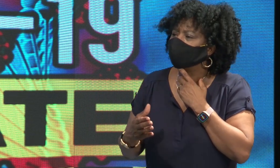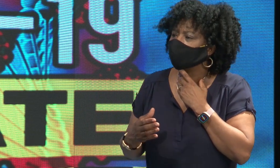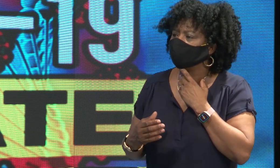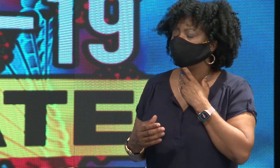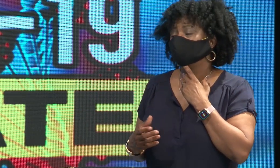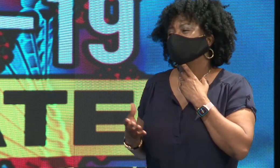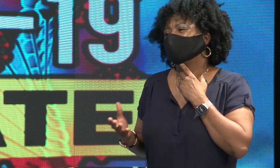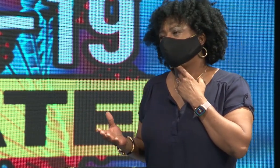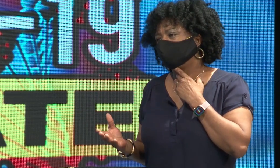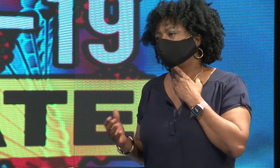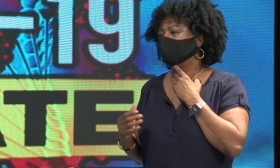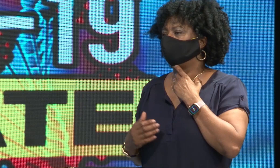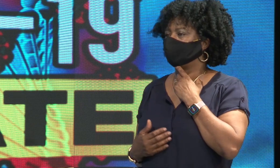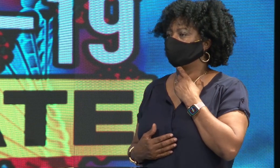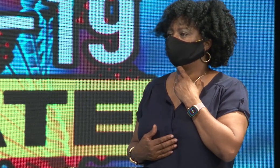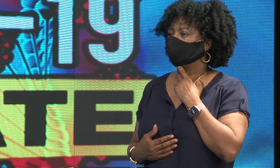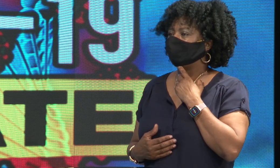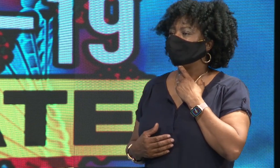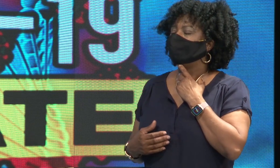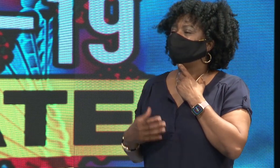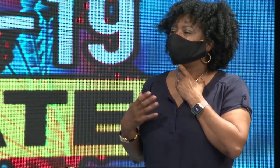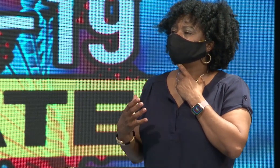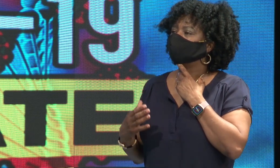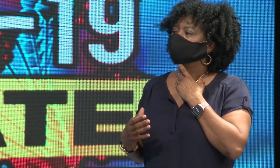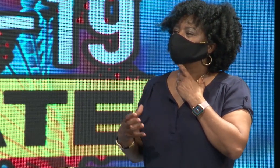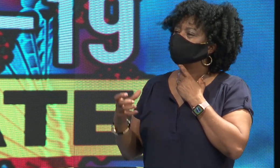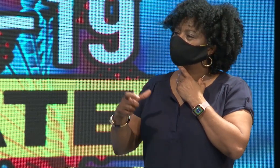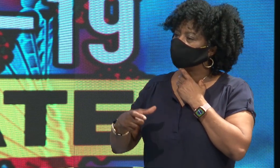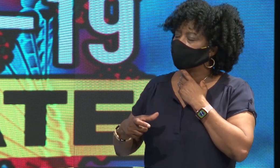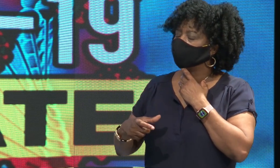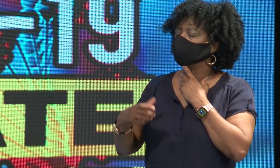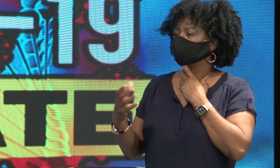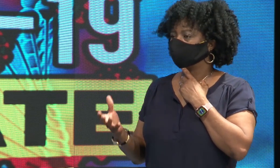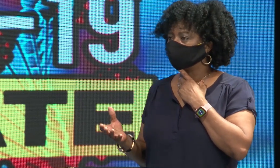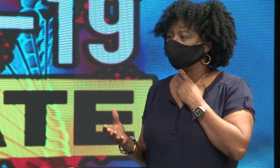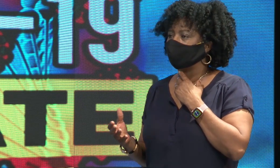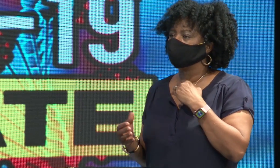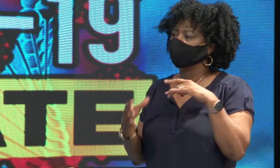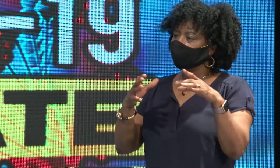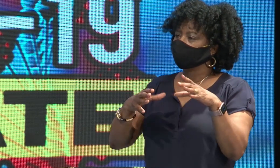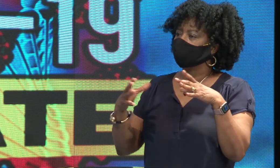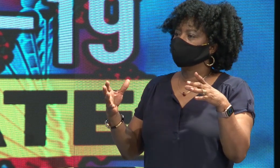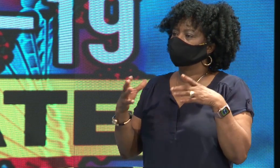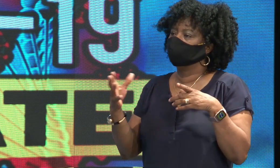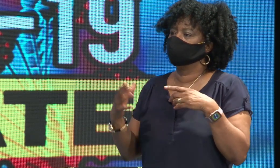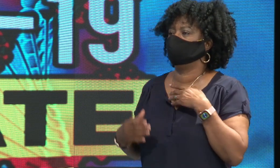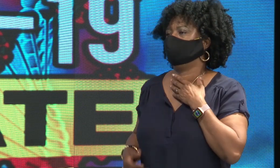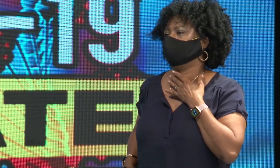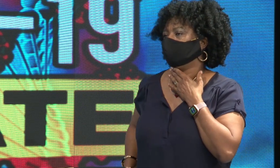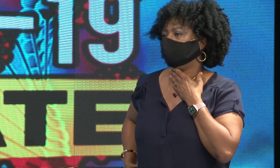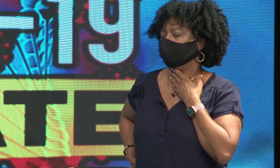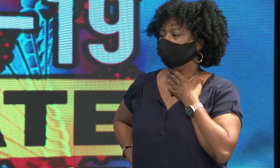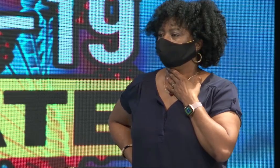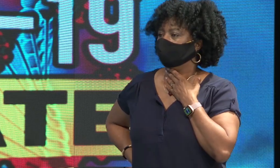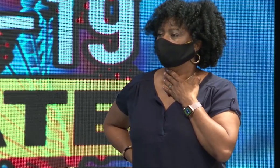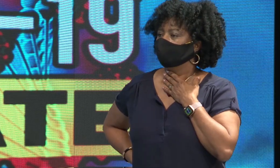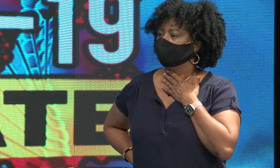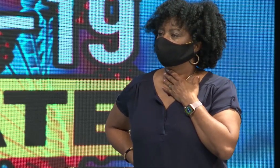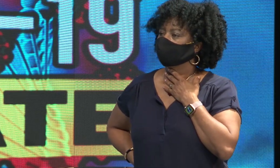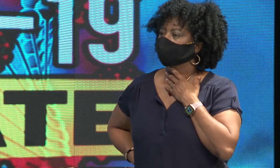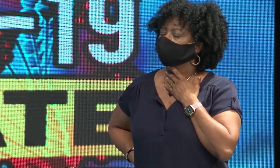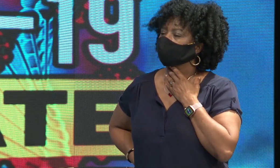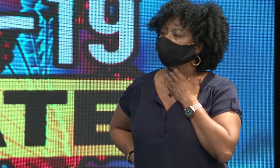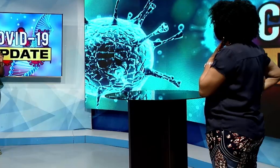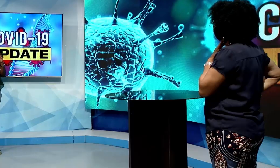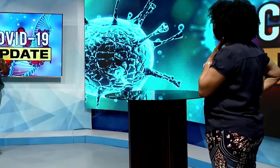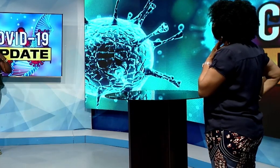Als je minder hebt, geef wat je kan missen. Tuurlijk. Maar Surinamers voor Surinamers, want, ja, daar staat SIVORSU voor. Ja, ja, ja. En wat